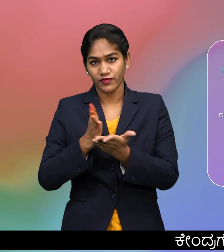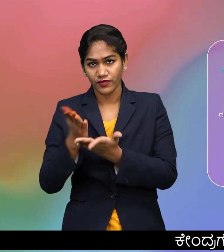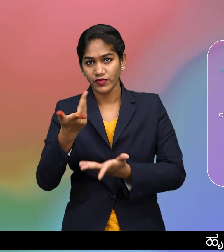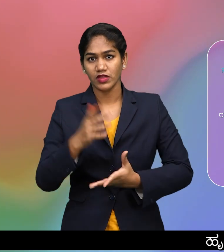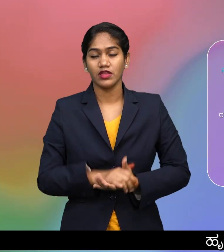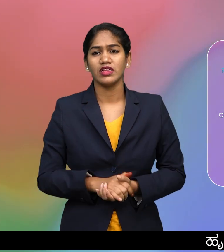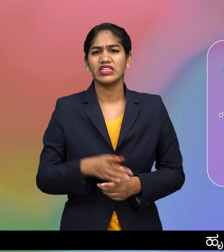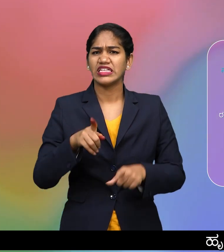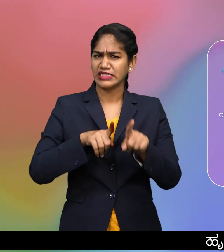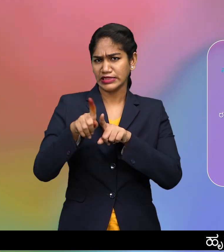ಹೃದಯ ಬಡಿತ,